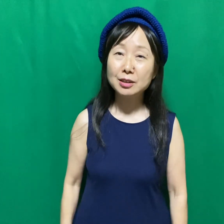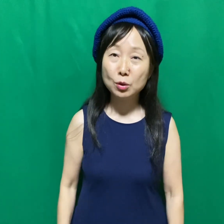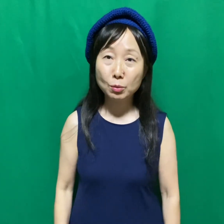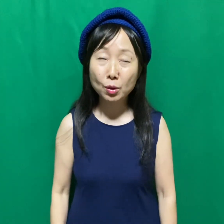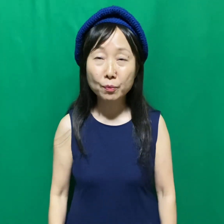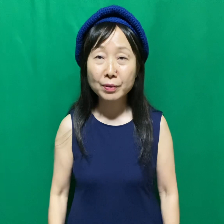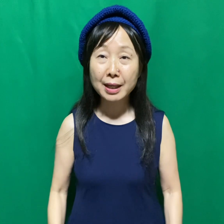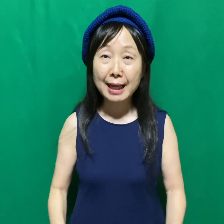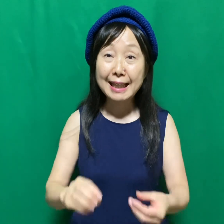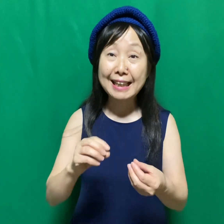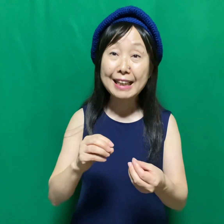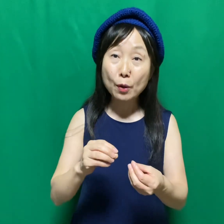、色、